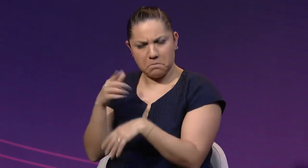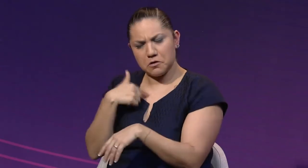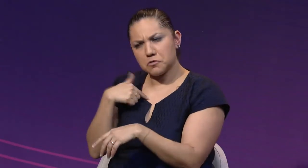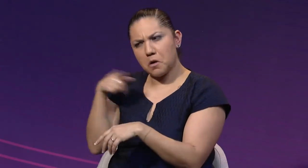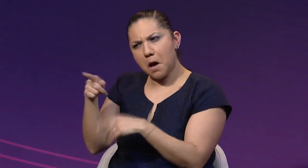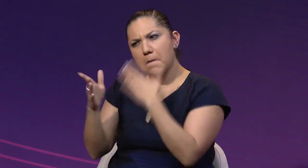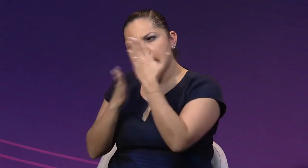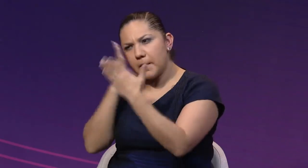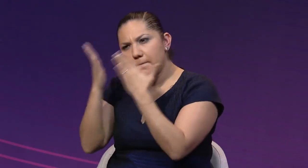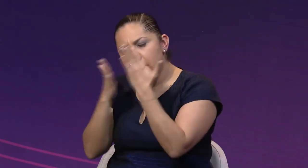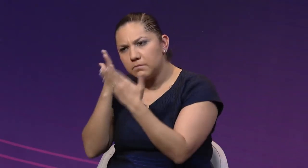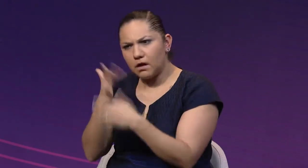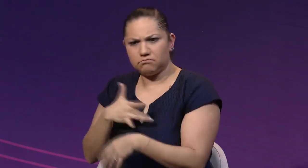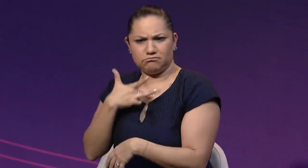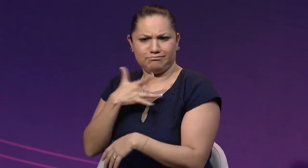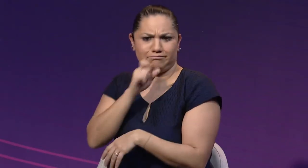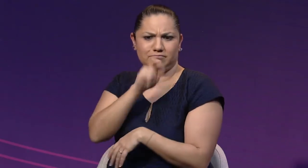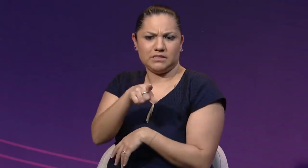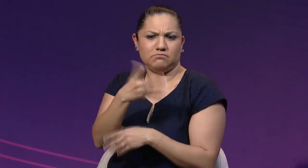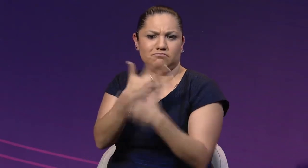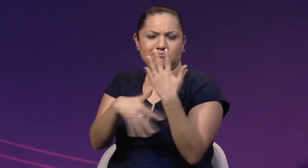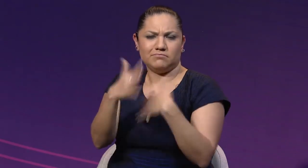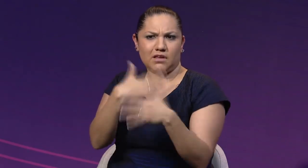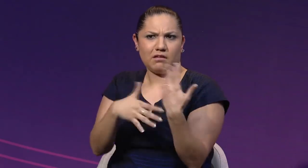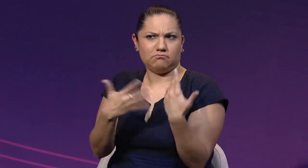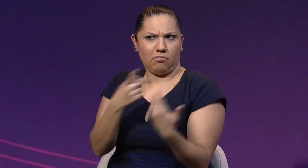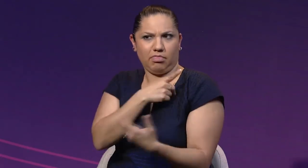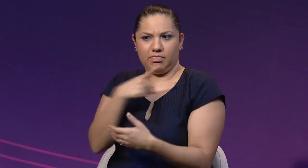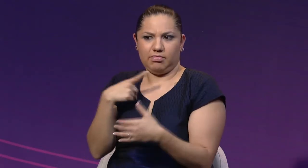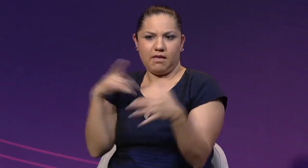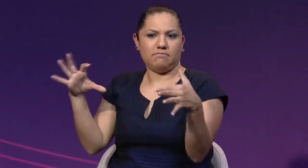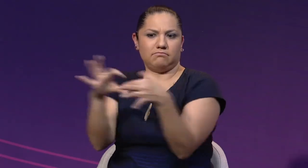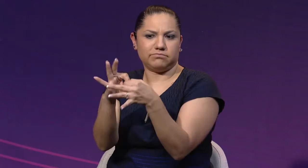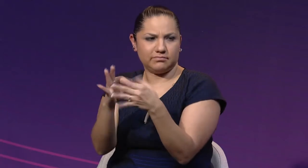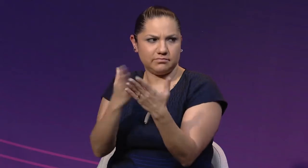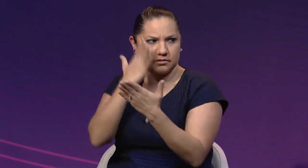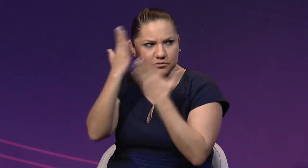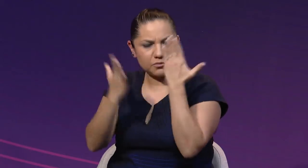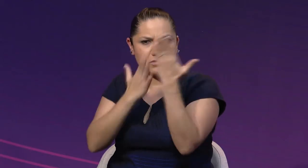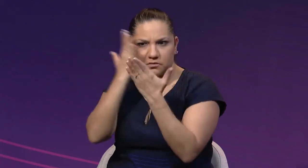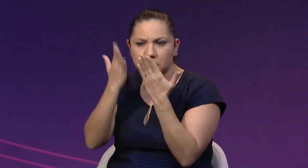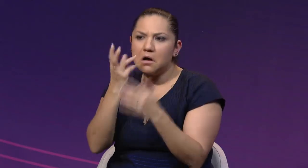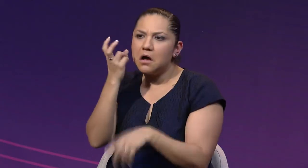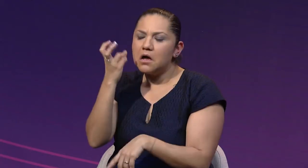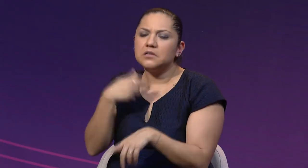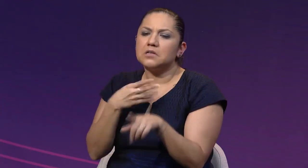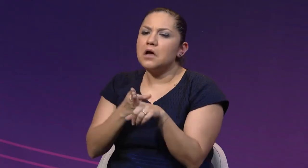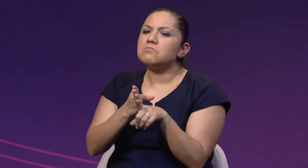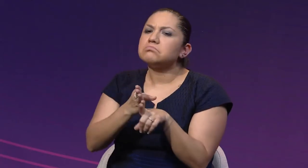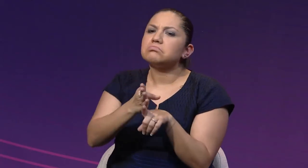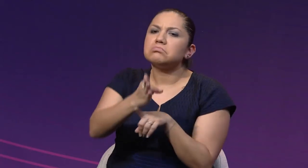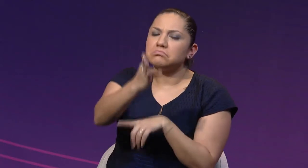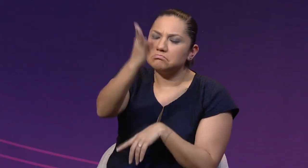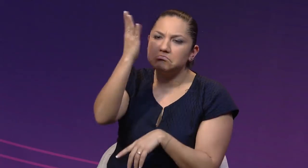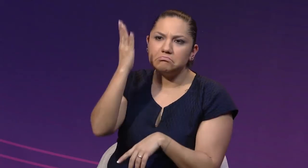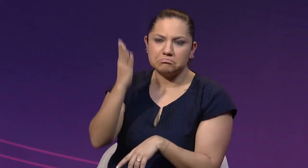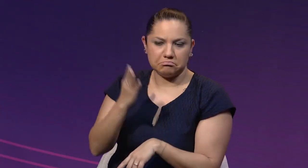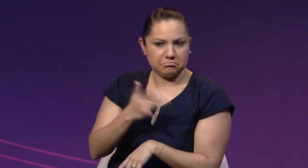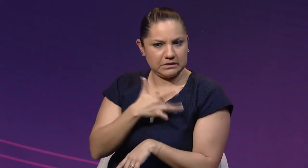especialicé en la interpretación. Claro, fue de inglés y francés, pero me di cuenta que también eso me iba a servir, esta